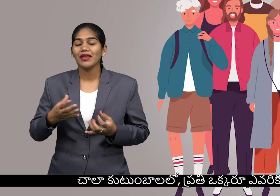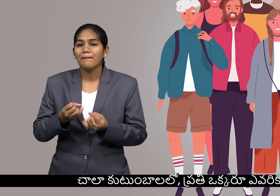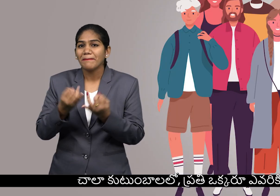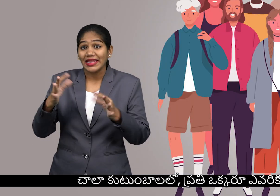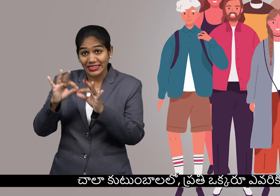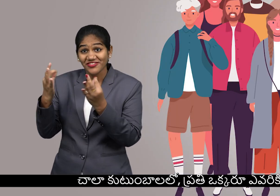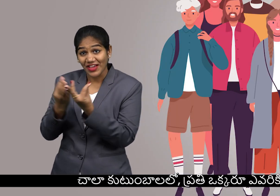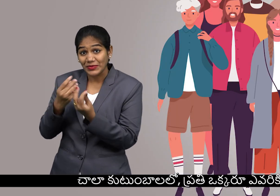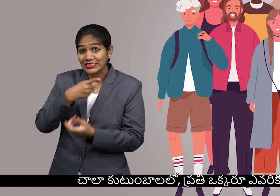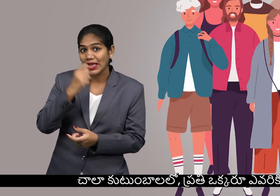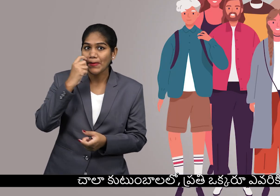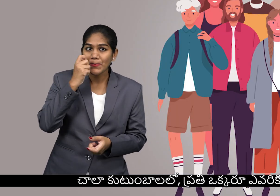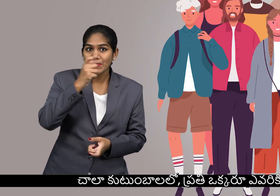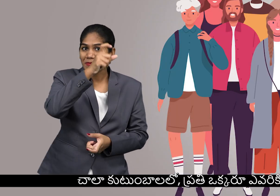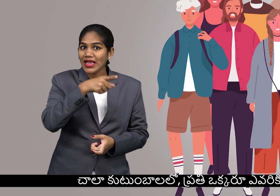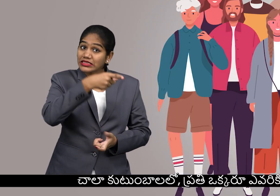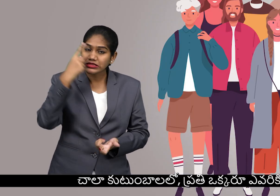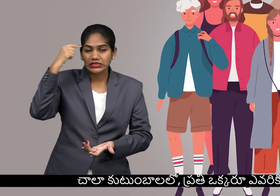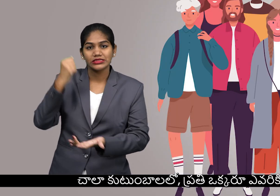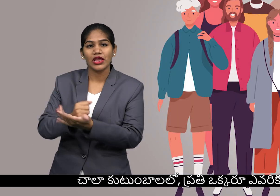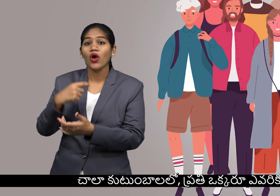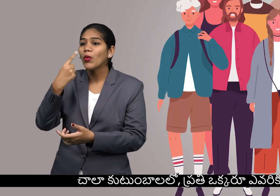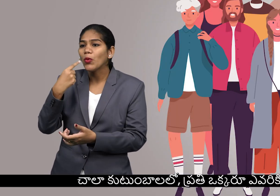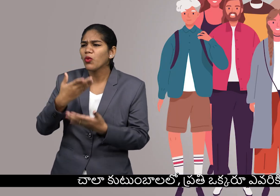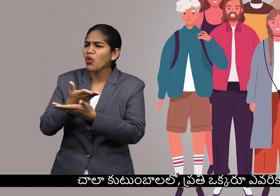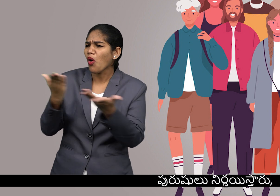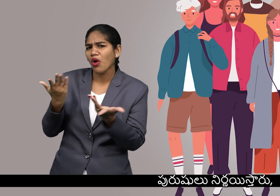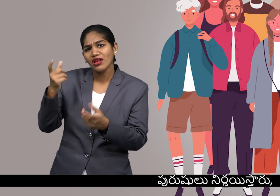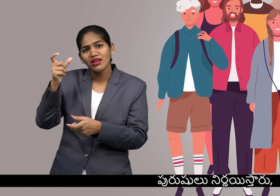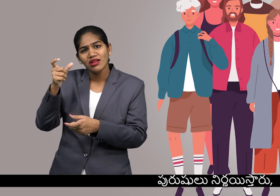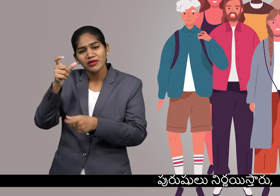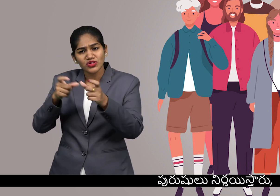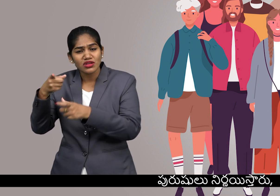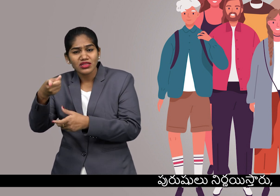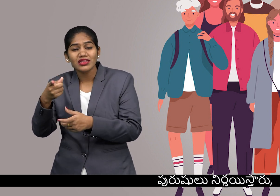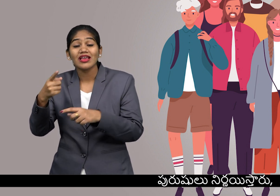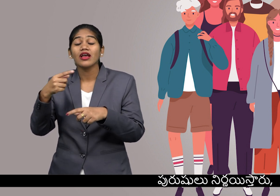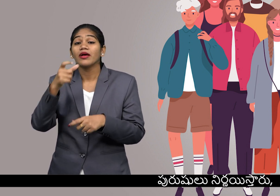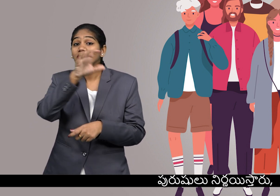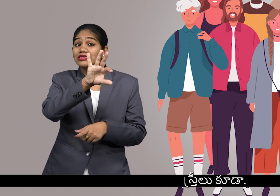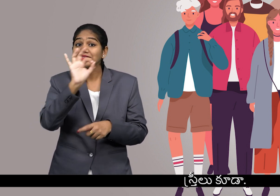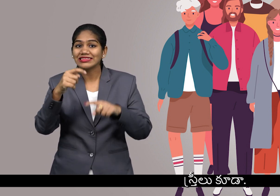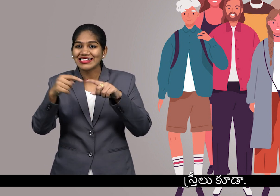చాలా కుటుంబాలలో ప్రతి ఒక్కరూ ఎవరికి ఓటు వేయాలో పురుషులు నిర్ణయిస్తారు, స్త్రీలు